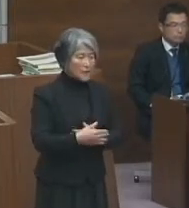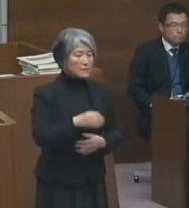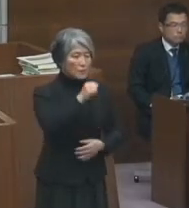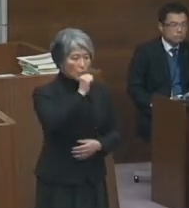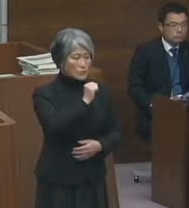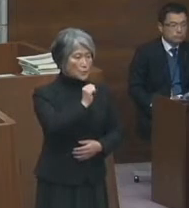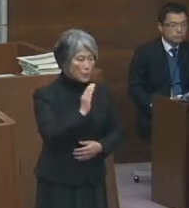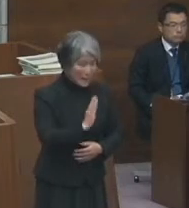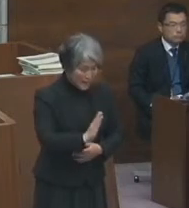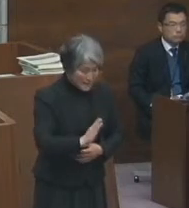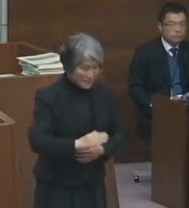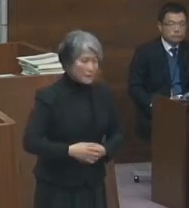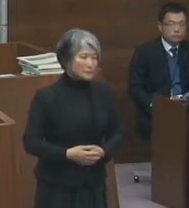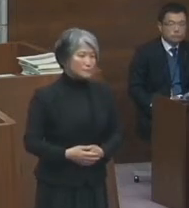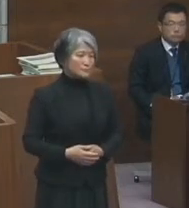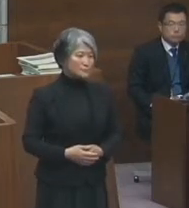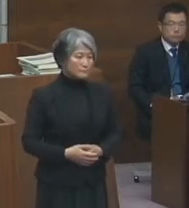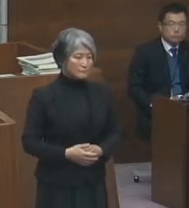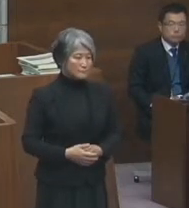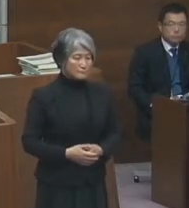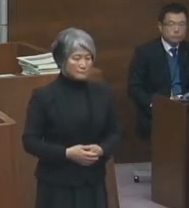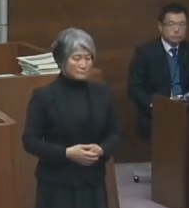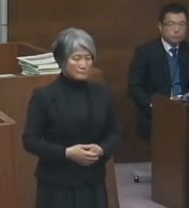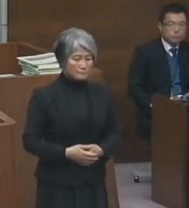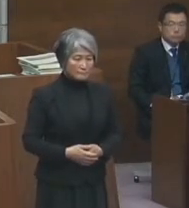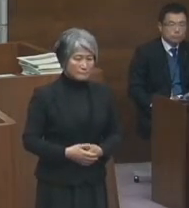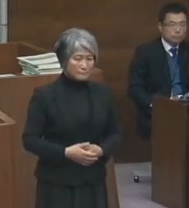ろしくご理解いただきますようお願い申し上げます。